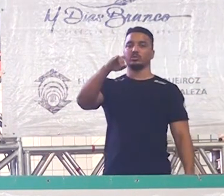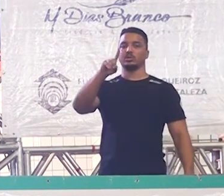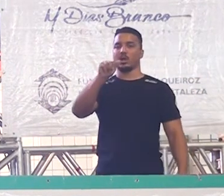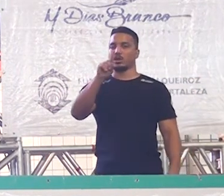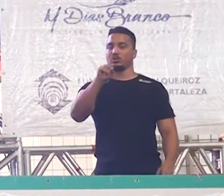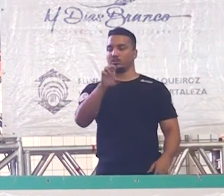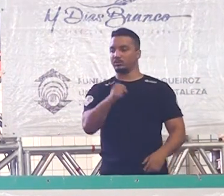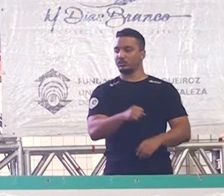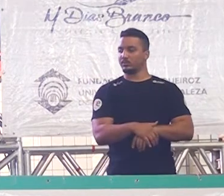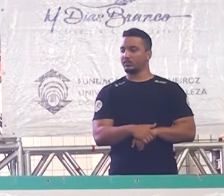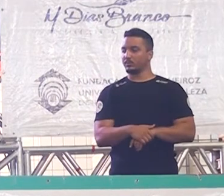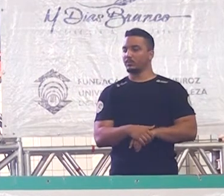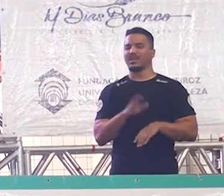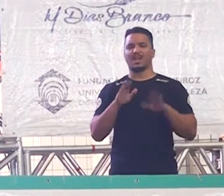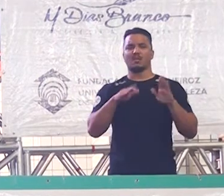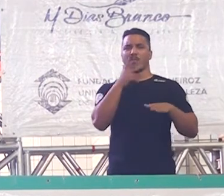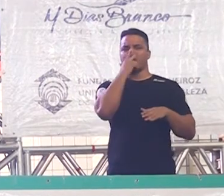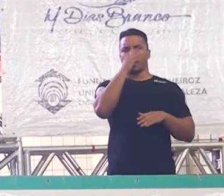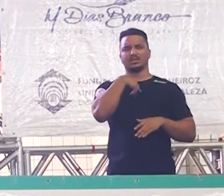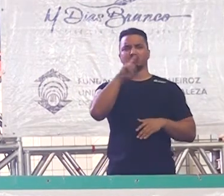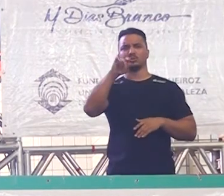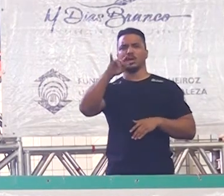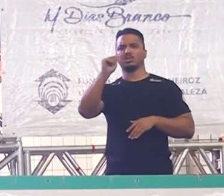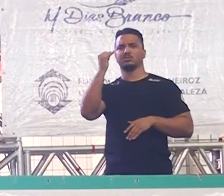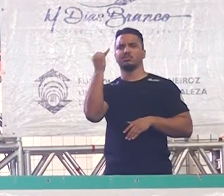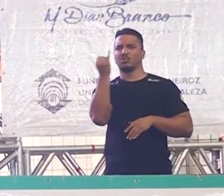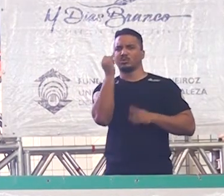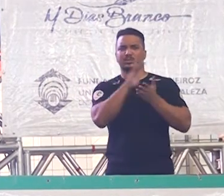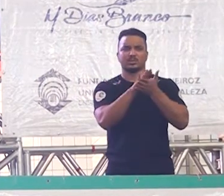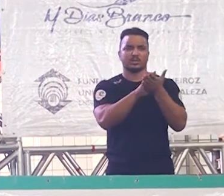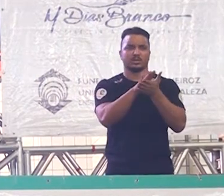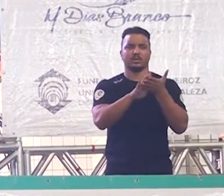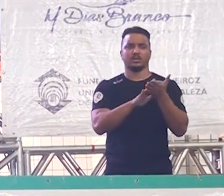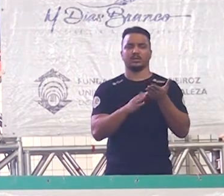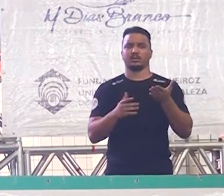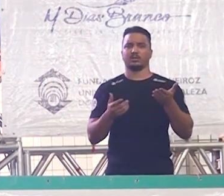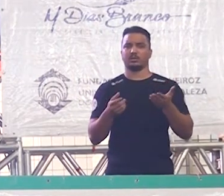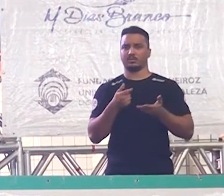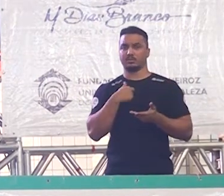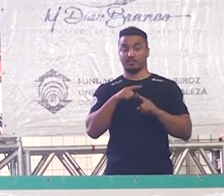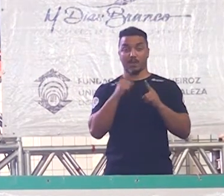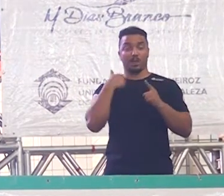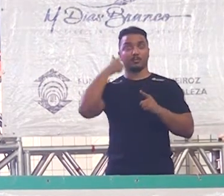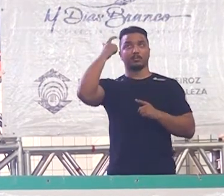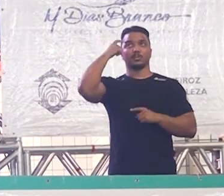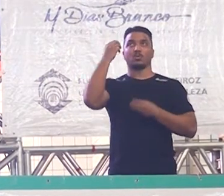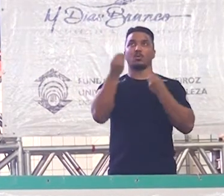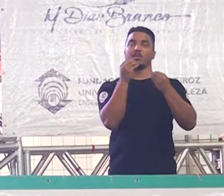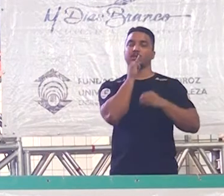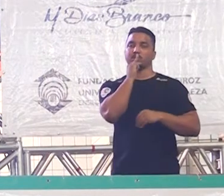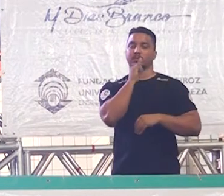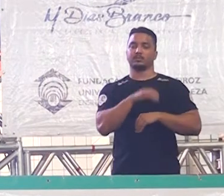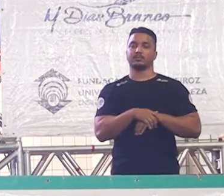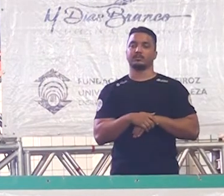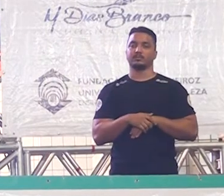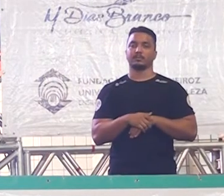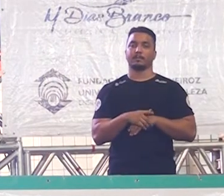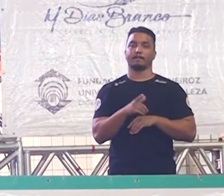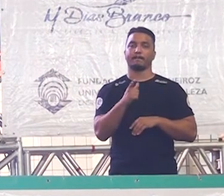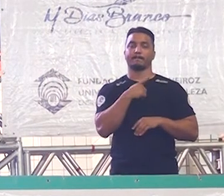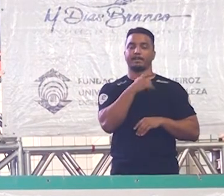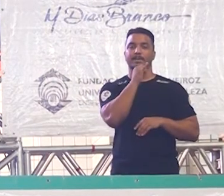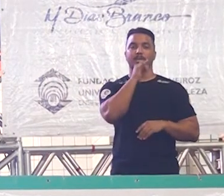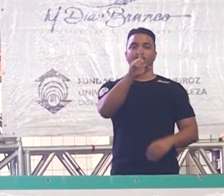às vezes a gente tem aquela história de achar que a unidade não é importante. Ora, imagina uma situação seguinte, você jogasse